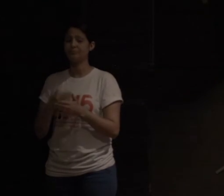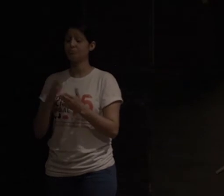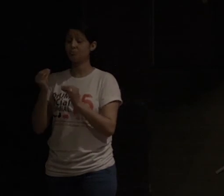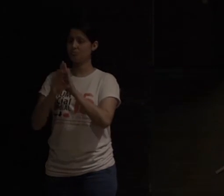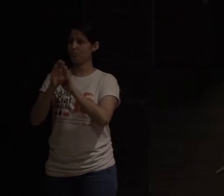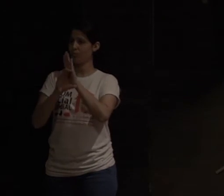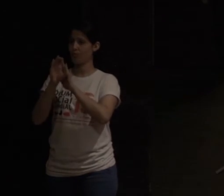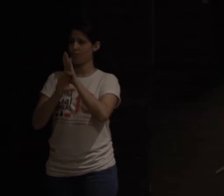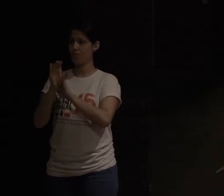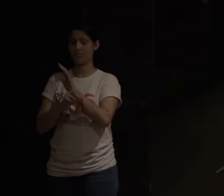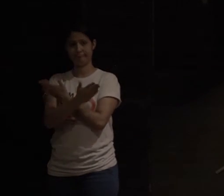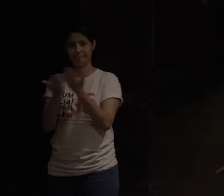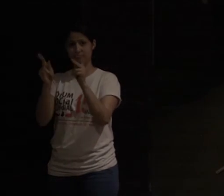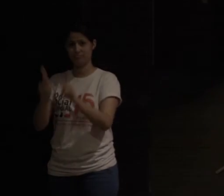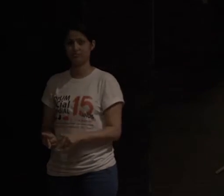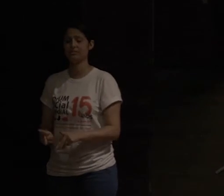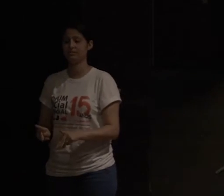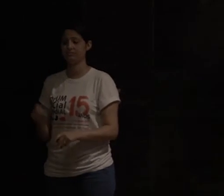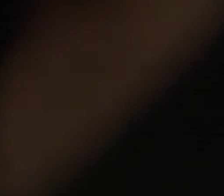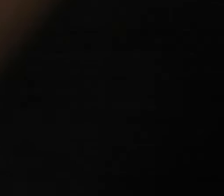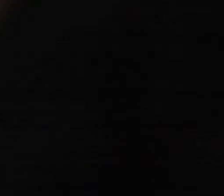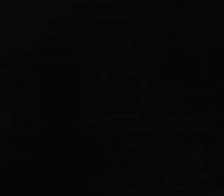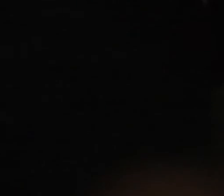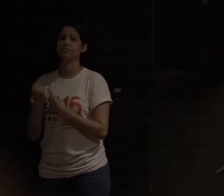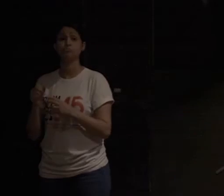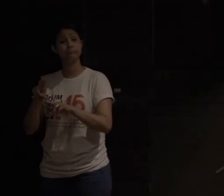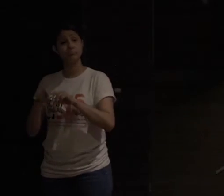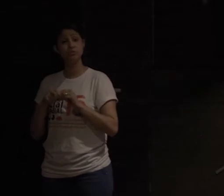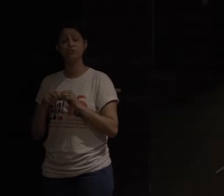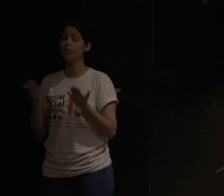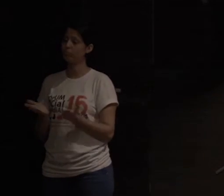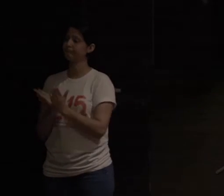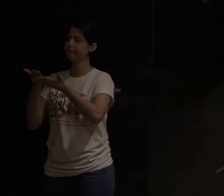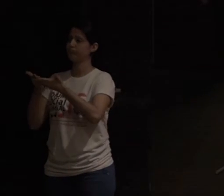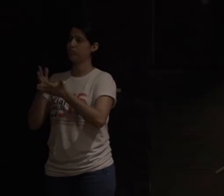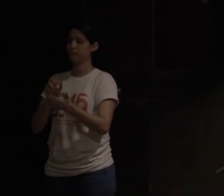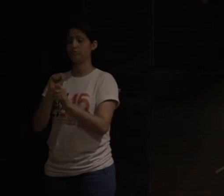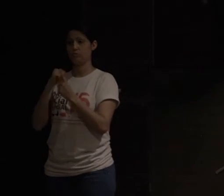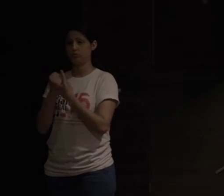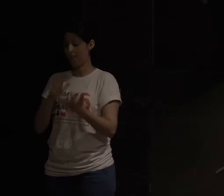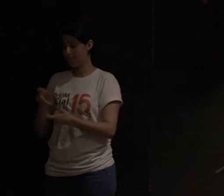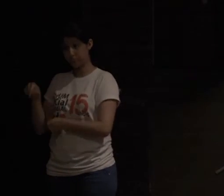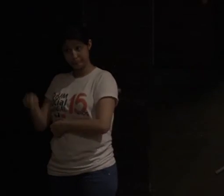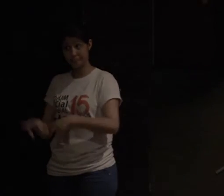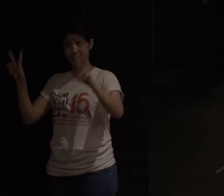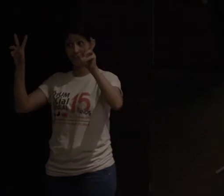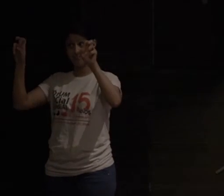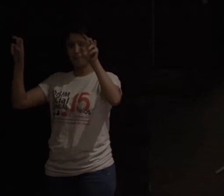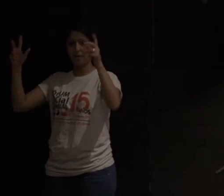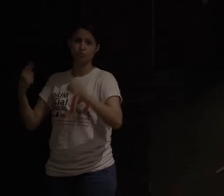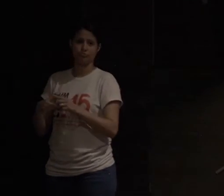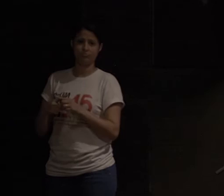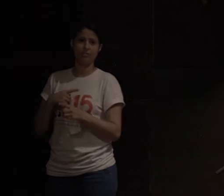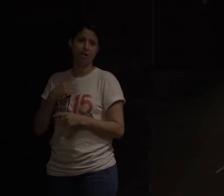currículos das grandes universidades, fecham essa realidade. É por isso que o Fórum Social Mundial, este aqui temático, apesar dos milhares de